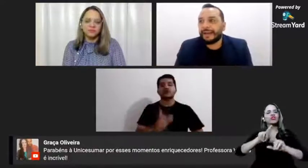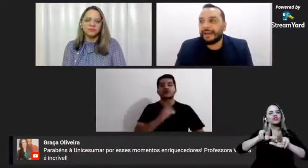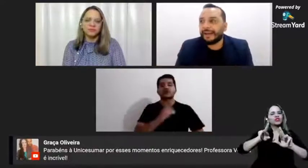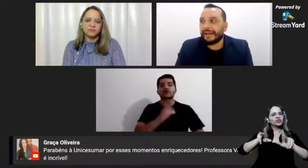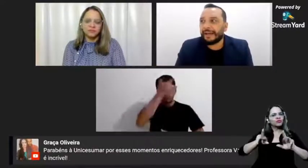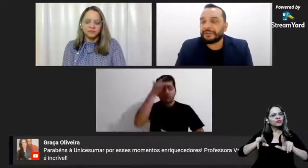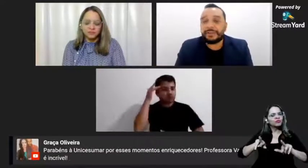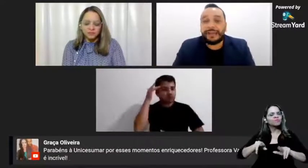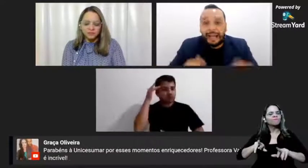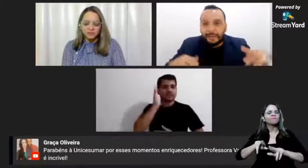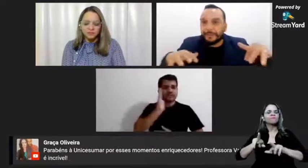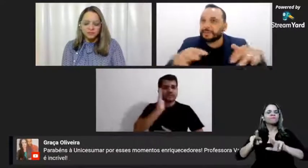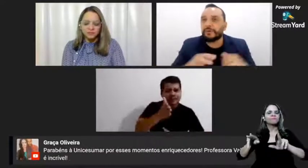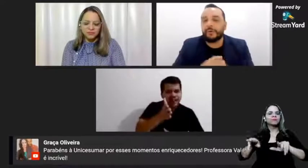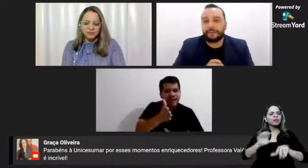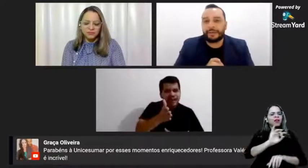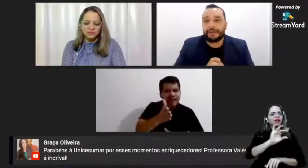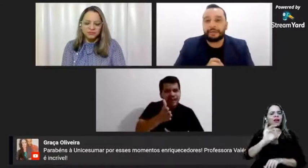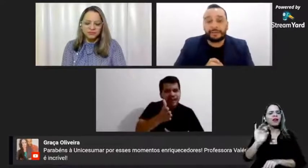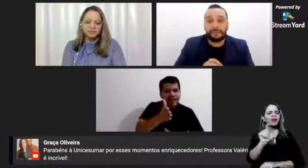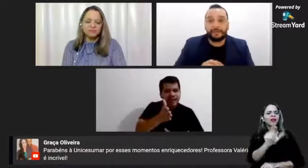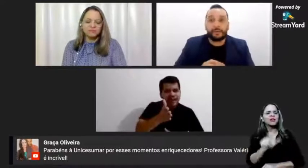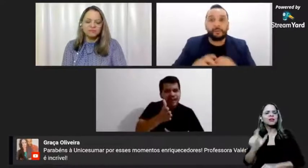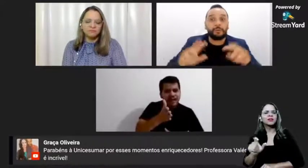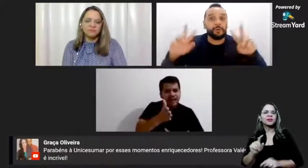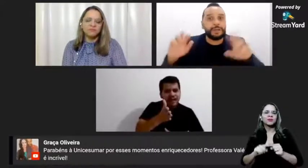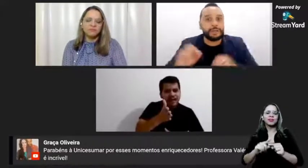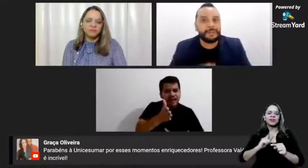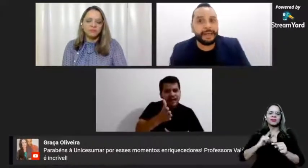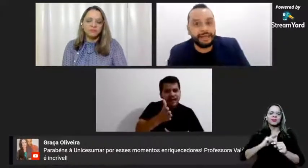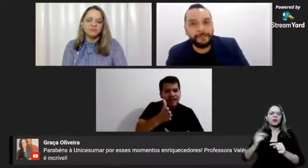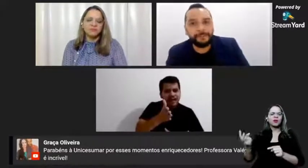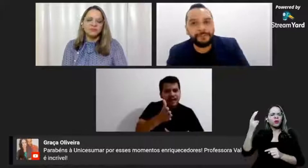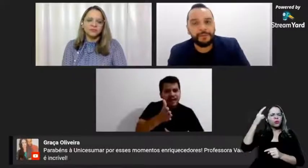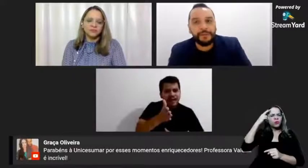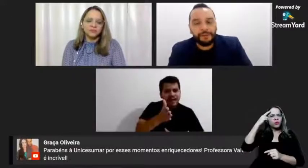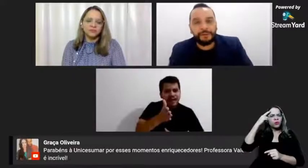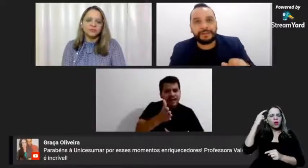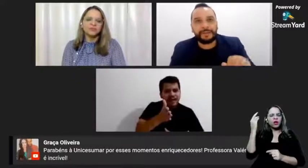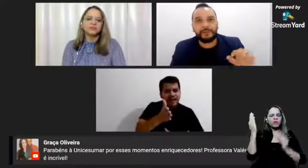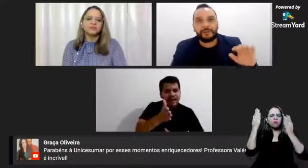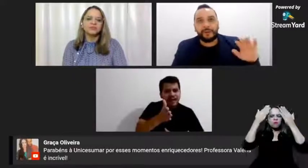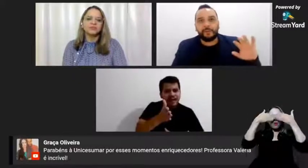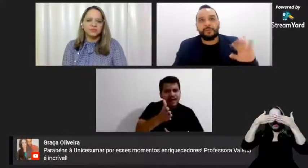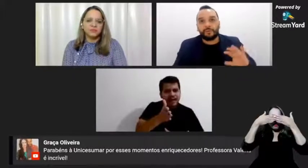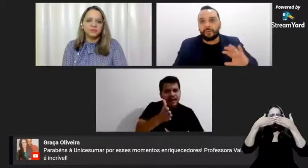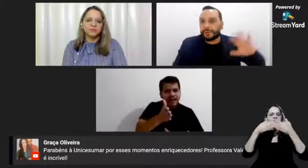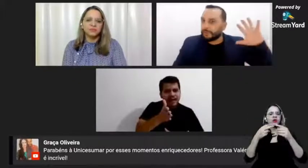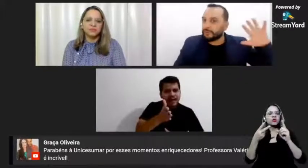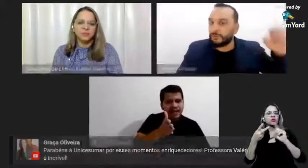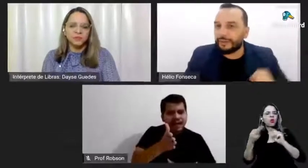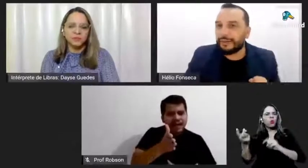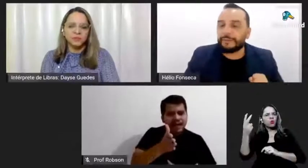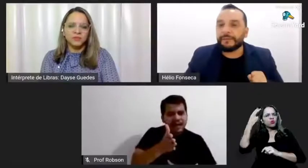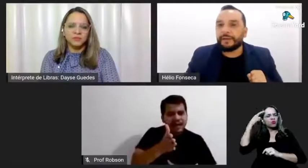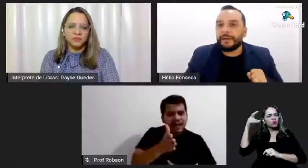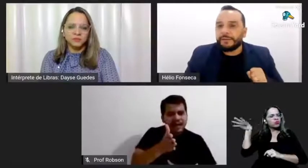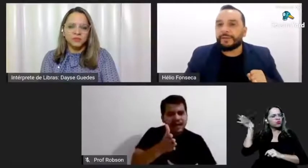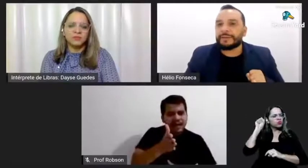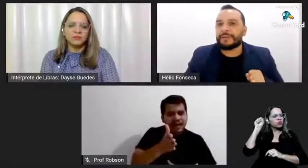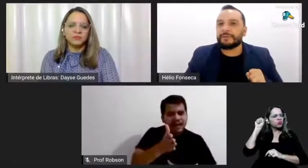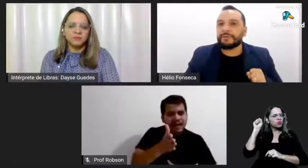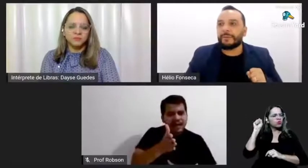diferenças de cada pessoa, porque nós temos uma cultura cega, nós temos uma cultura